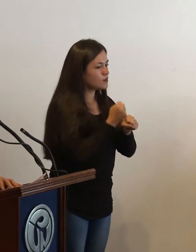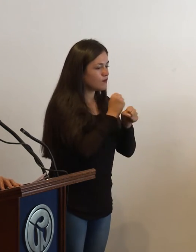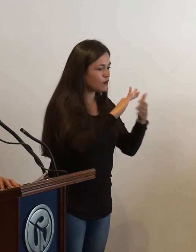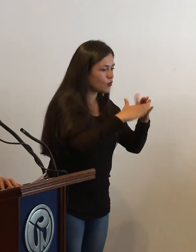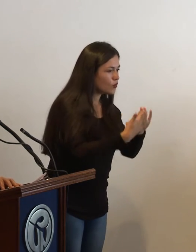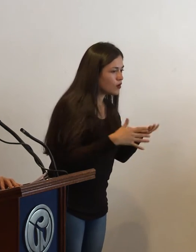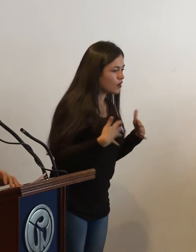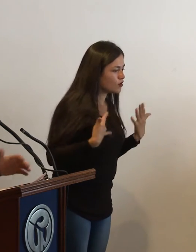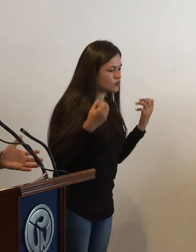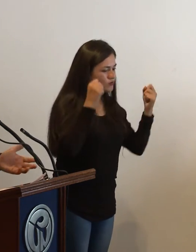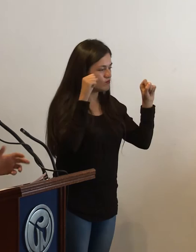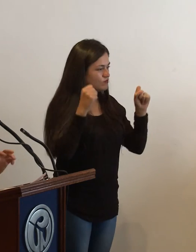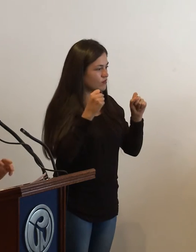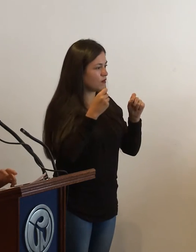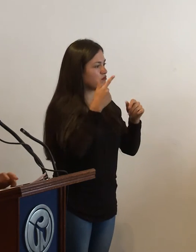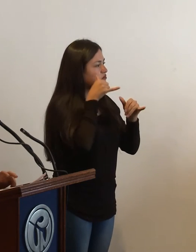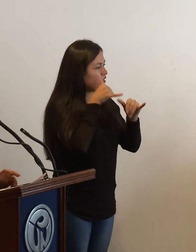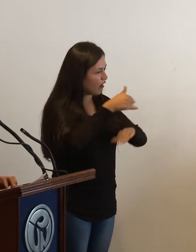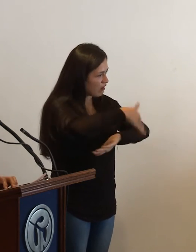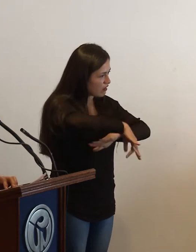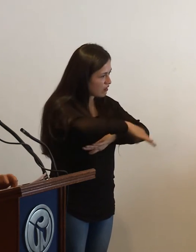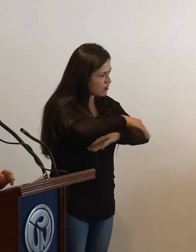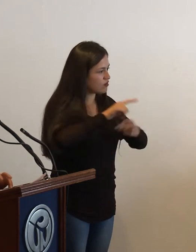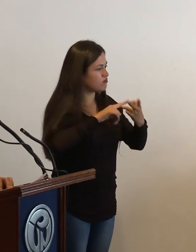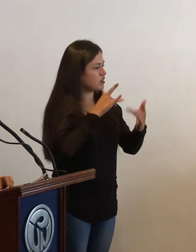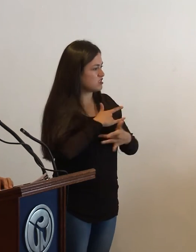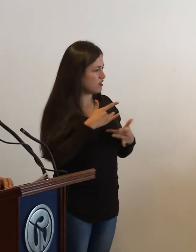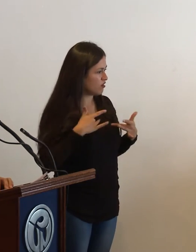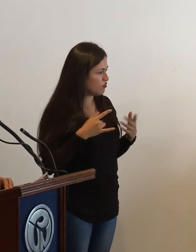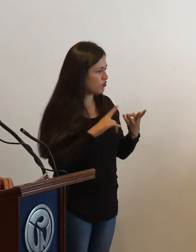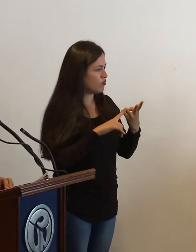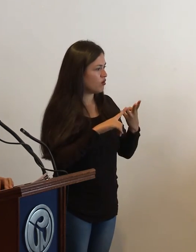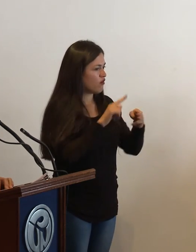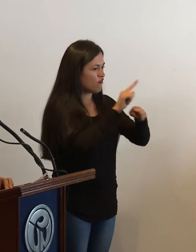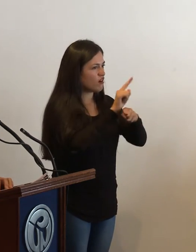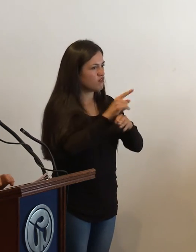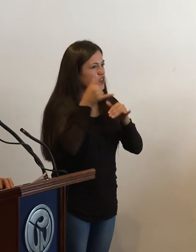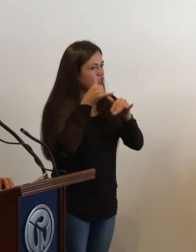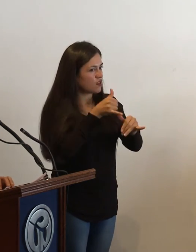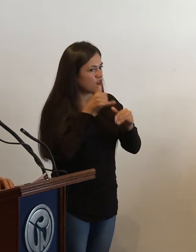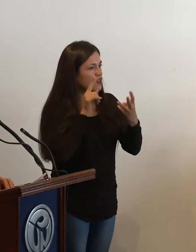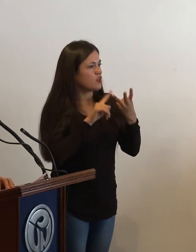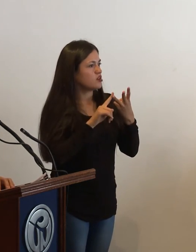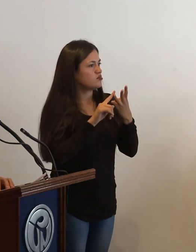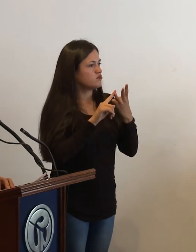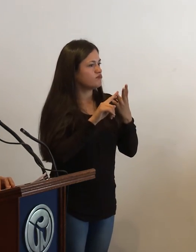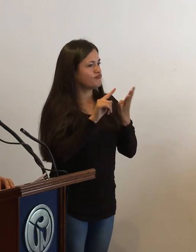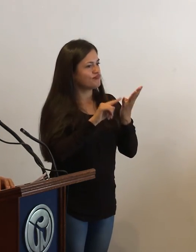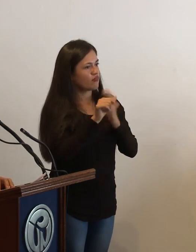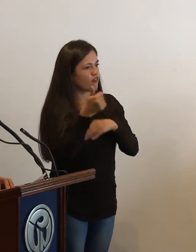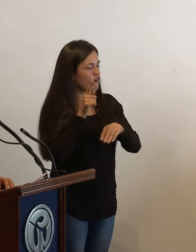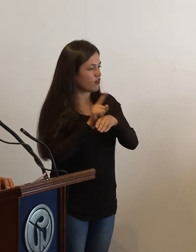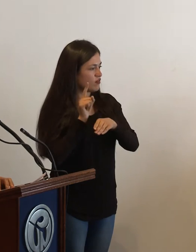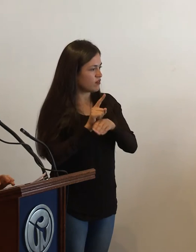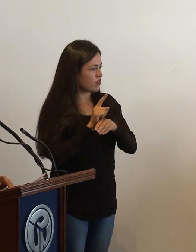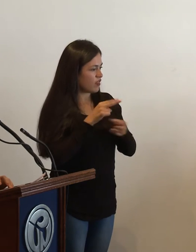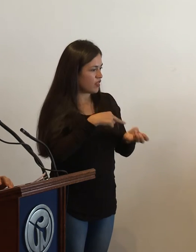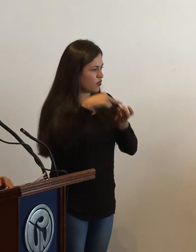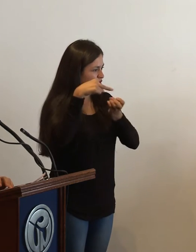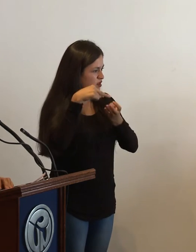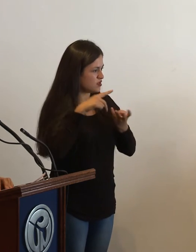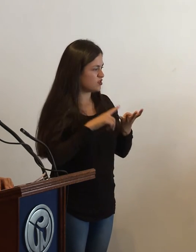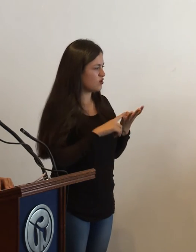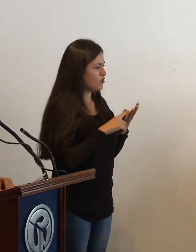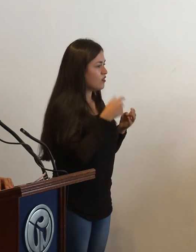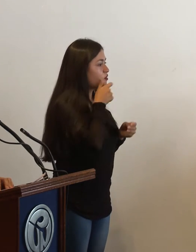comunitario, de arquitectura, de salud, de ingeniería, de educación misma,